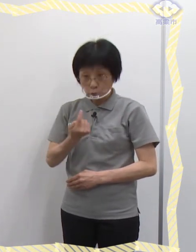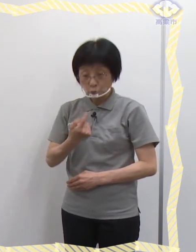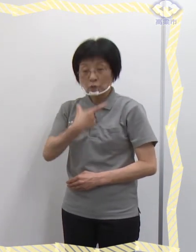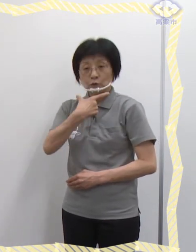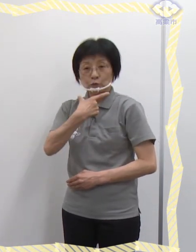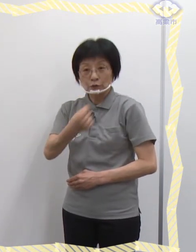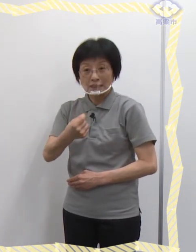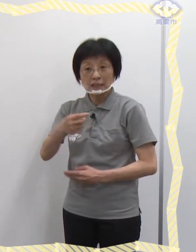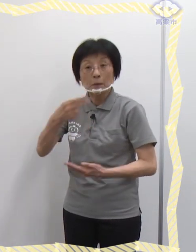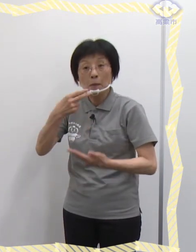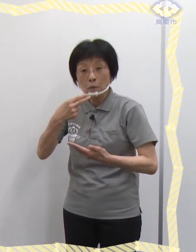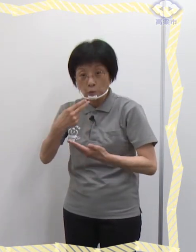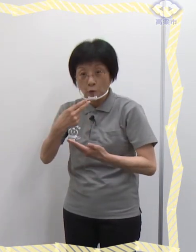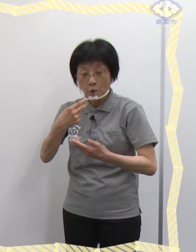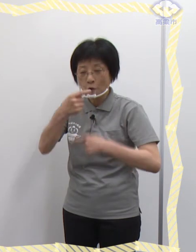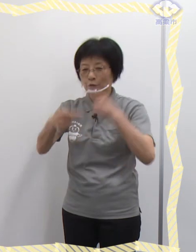手話で表現してみてください。